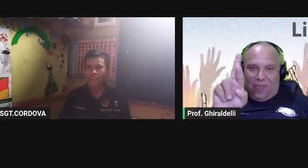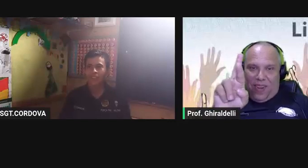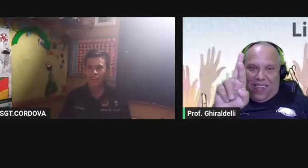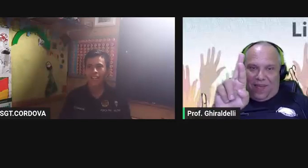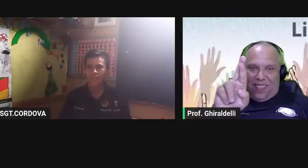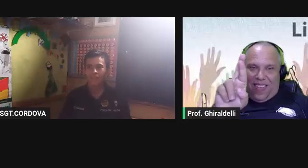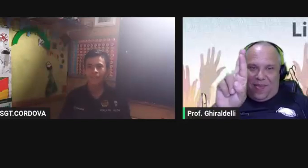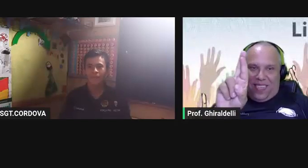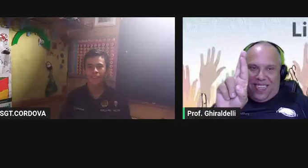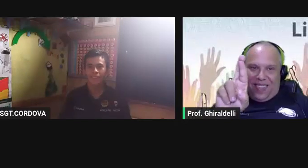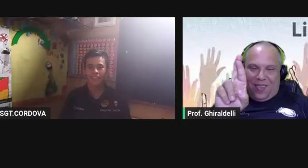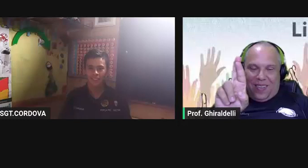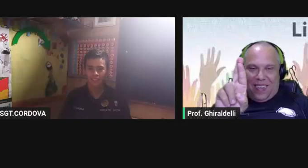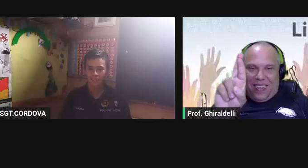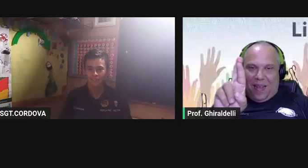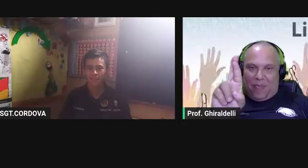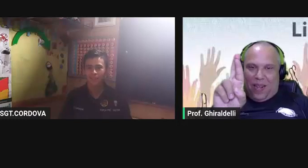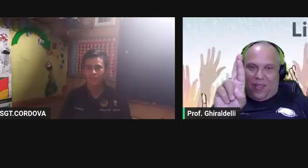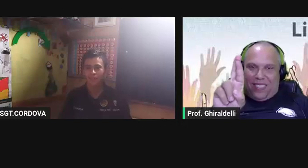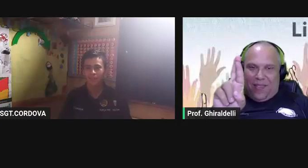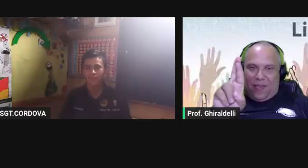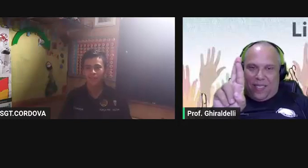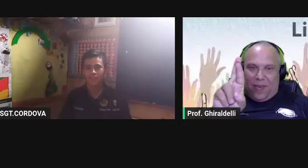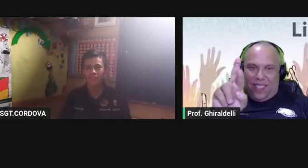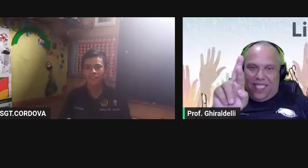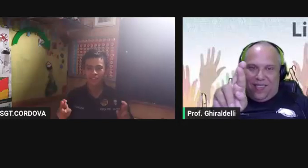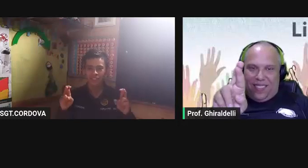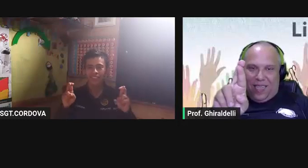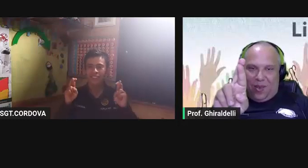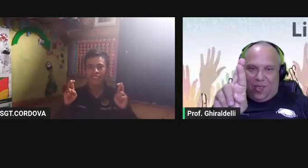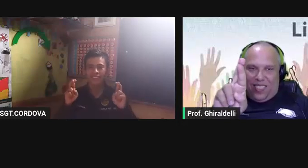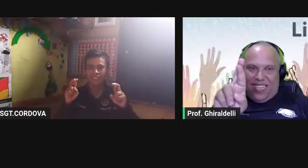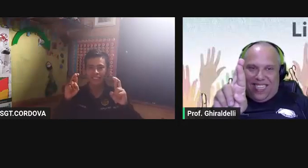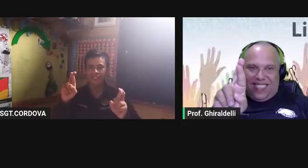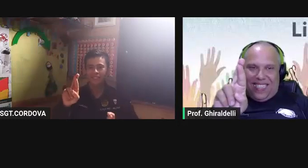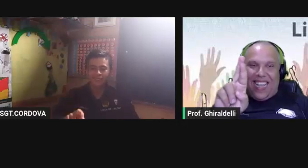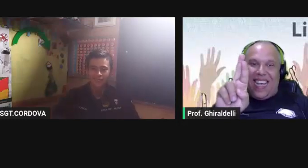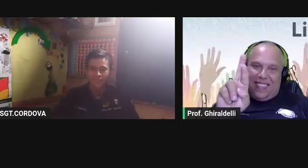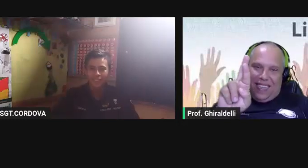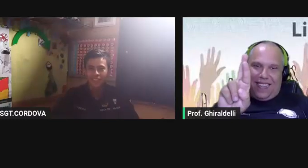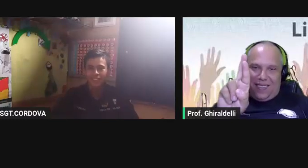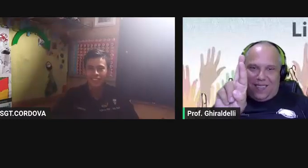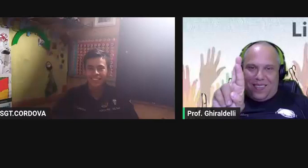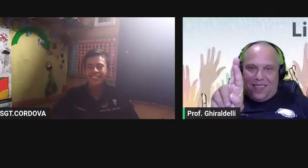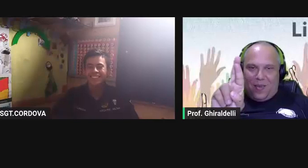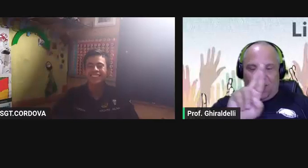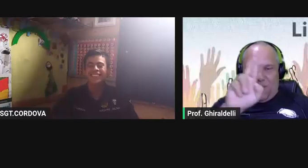Pra, né, fica. Pra quando você vai fazer uma mentira, você cruza os dedos. Seria isso. Não sei muito bem